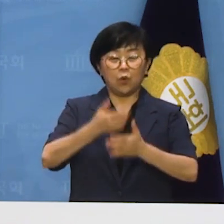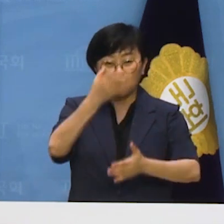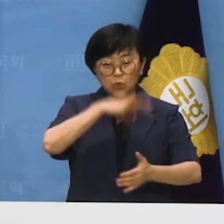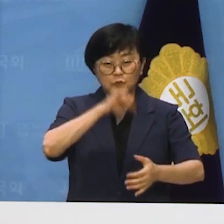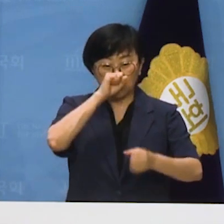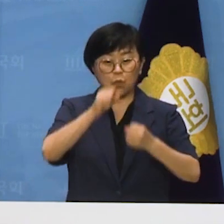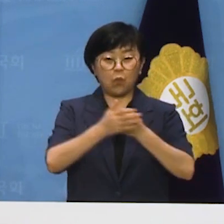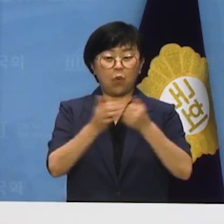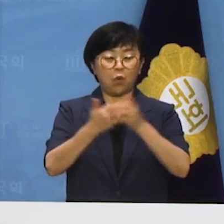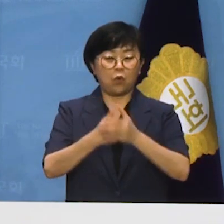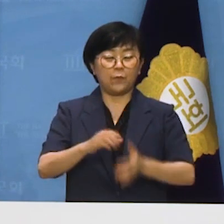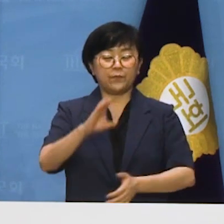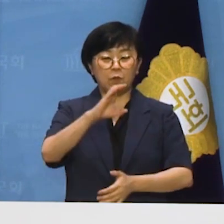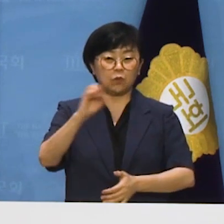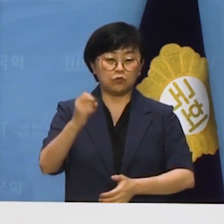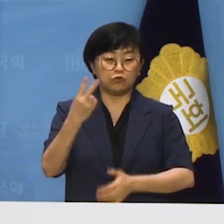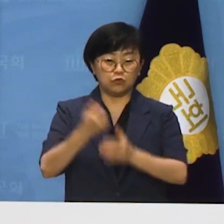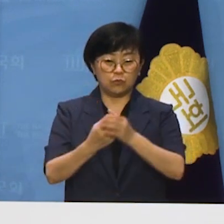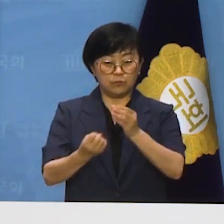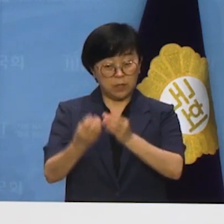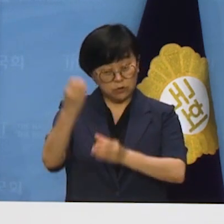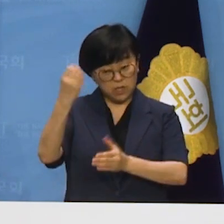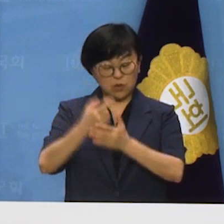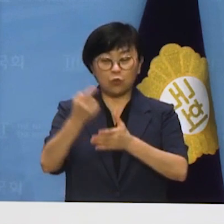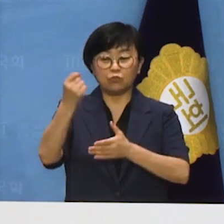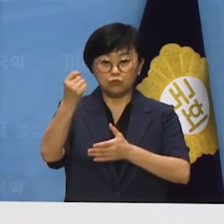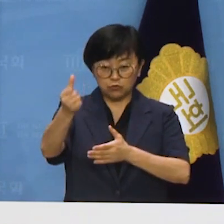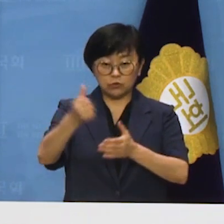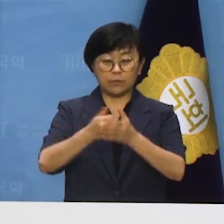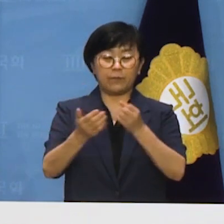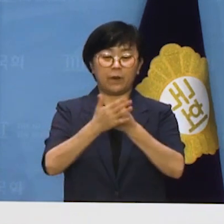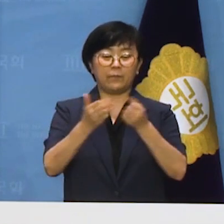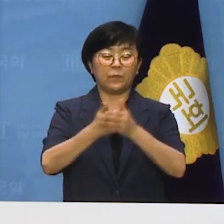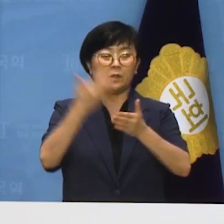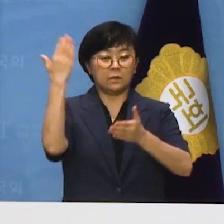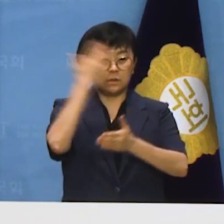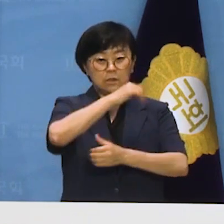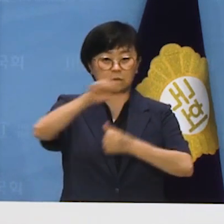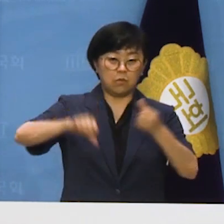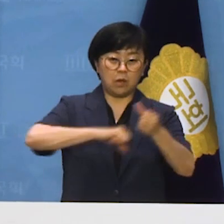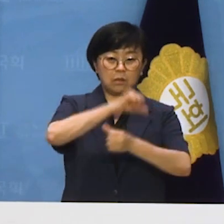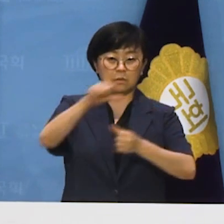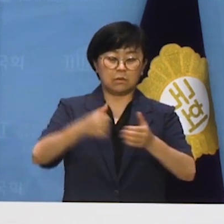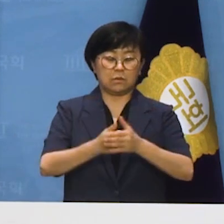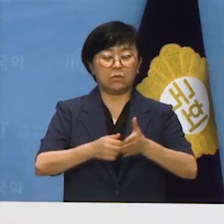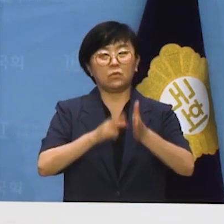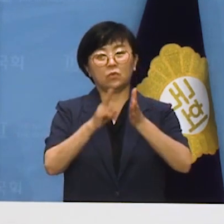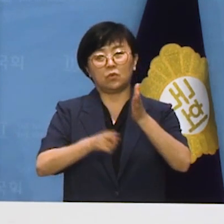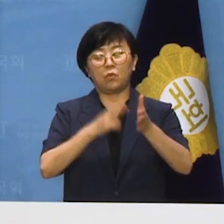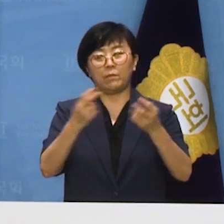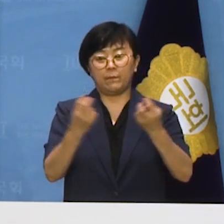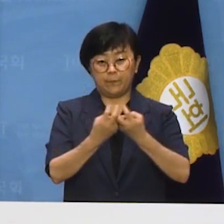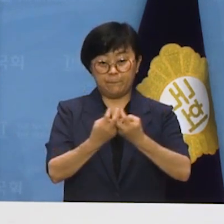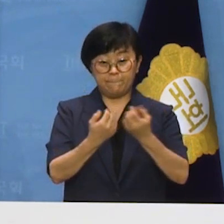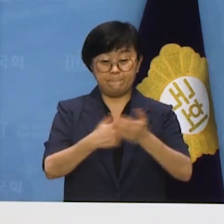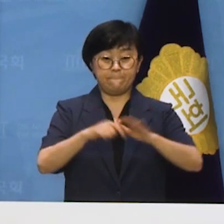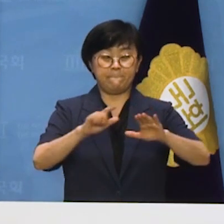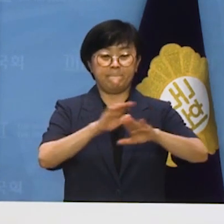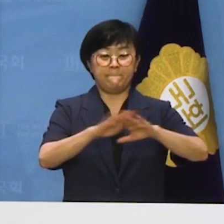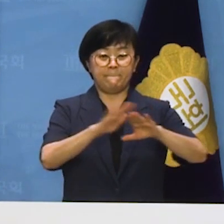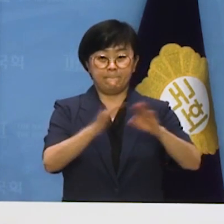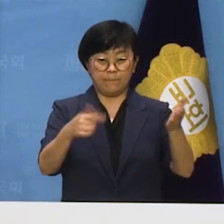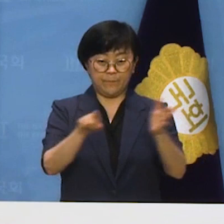높고 온실가스 배출은 작은 기후위기 시대에 적합한 경 교통수산입니다 기후위기 대응을